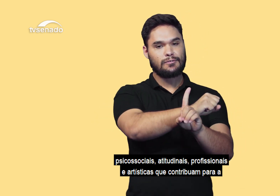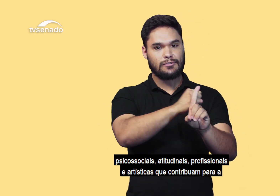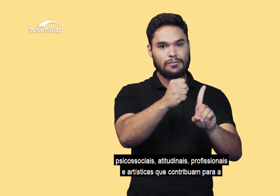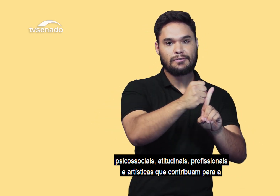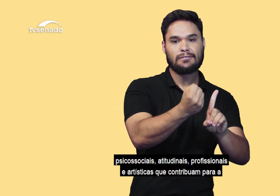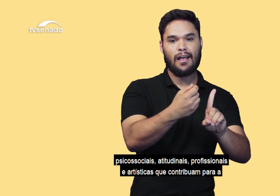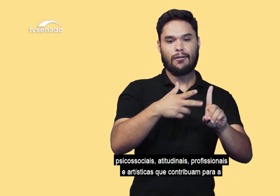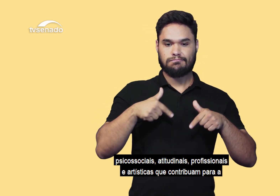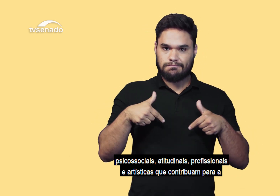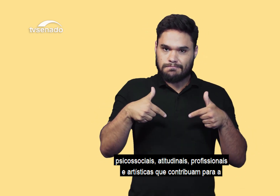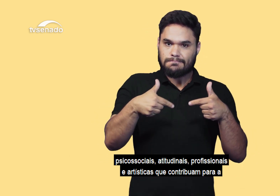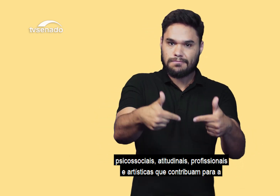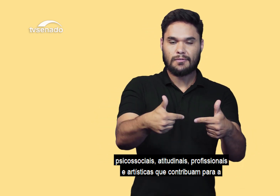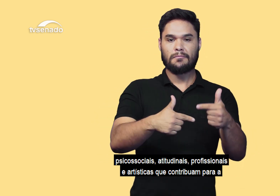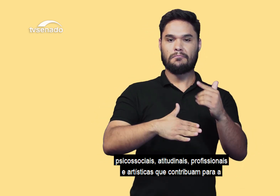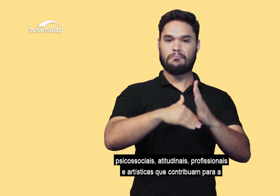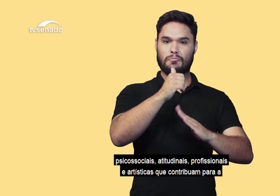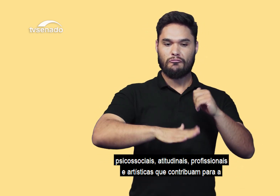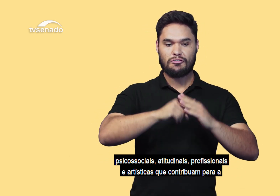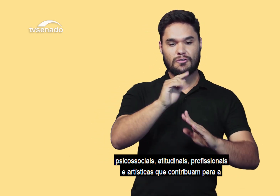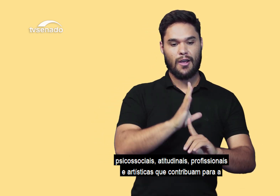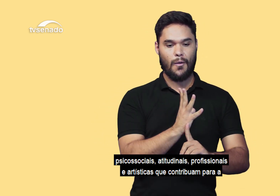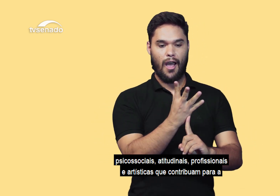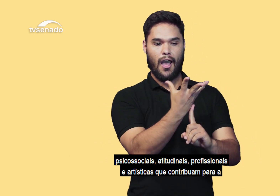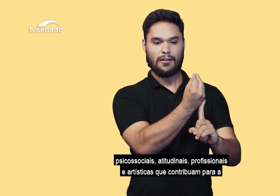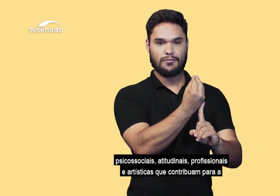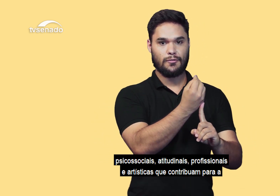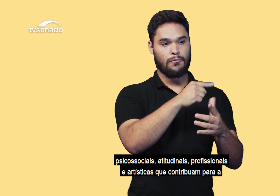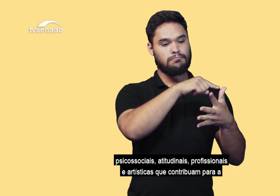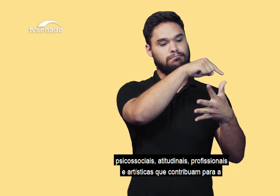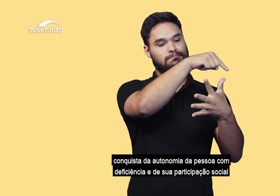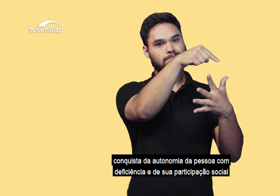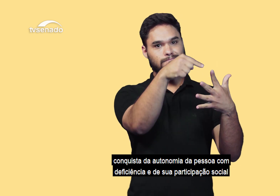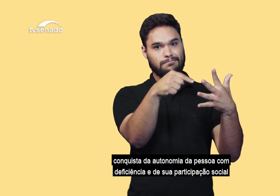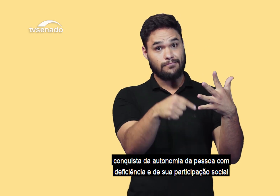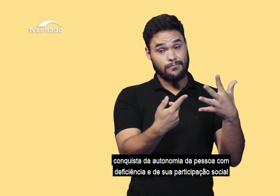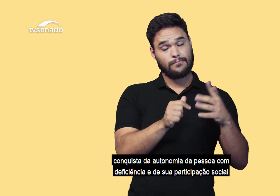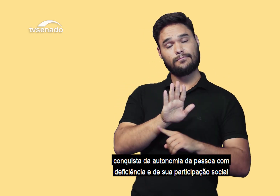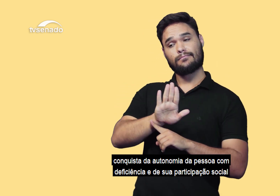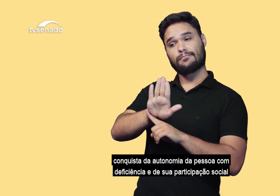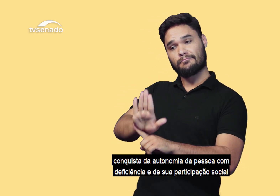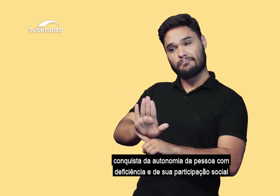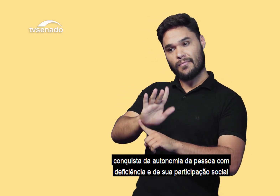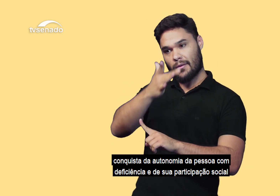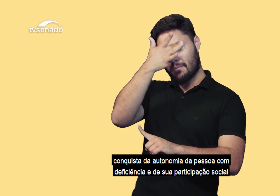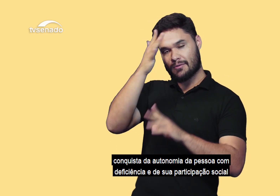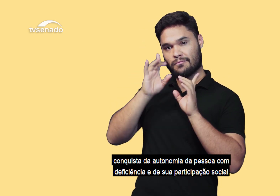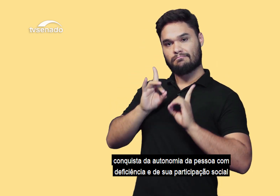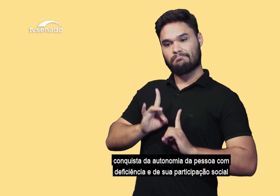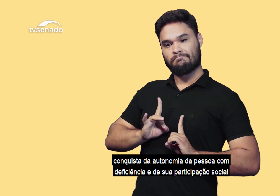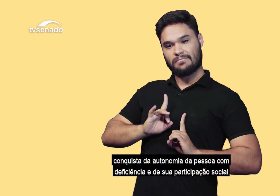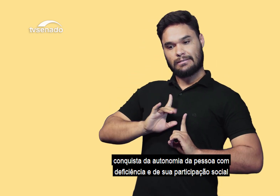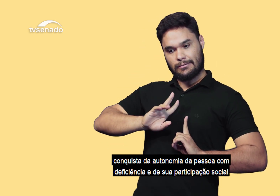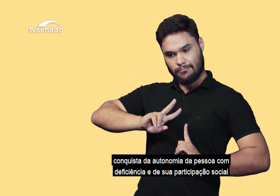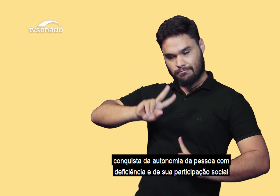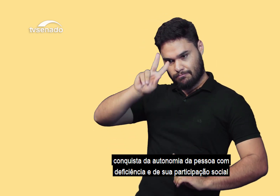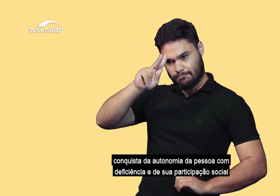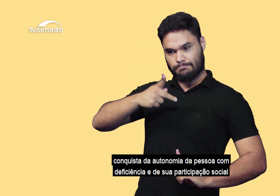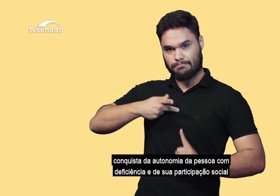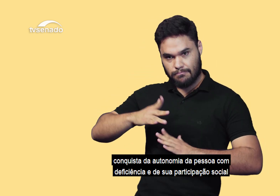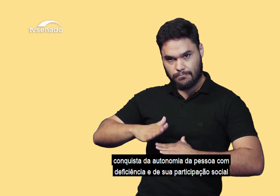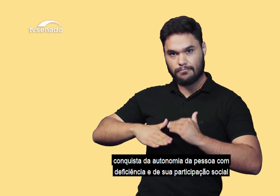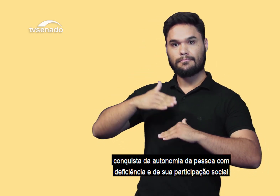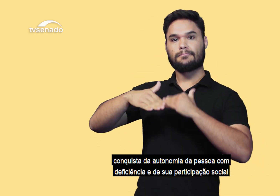atitudinais, profissionais e artísticas que contribuam para a conquista da autonomia da pessoa com deficiência